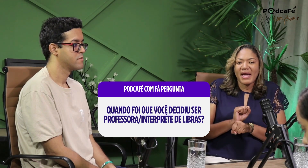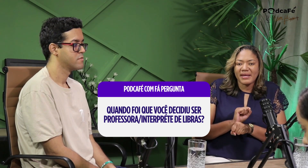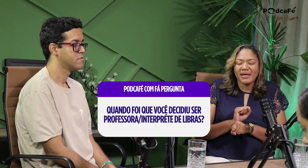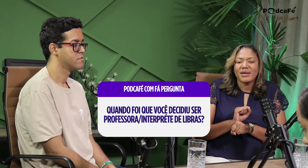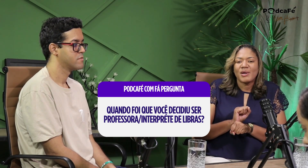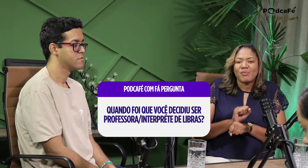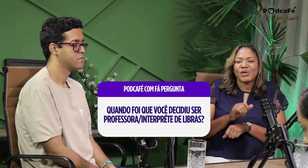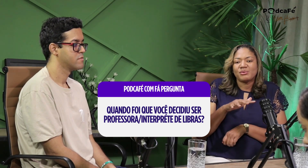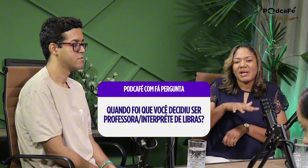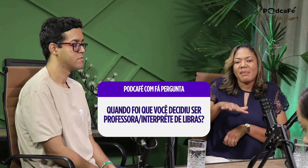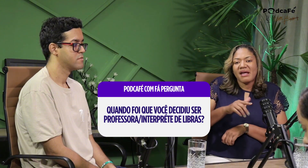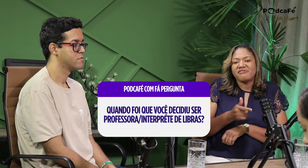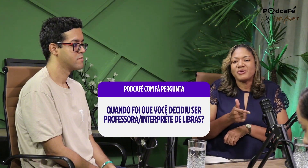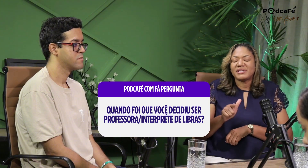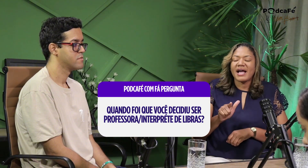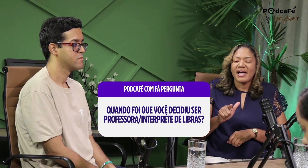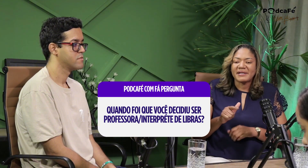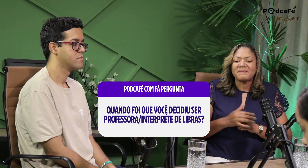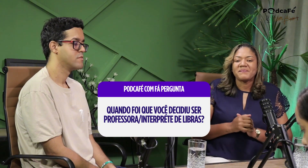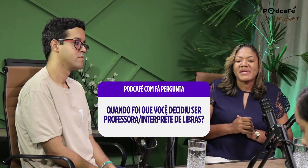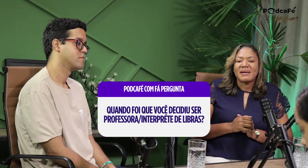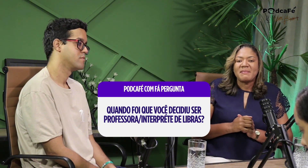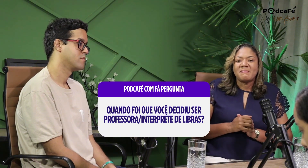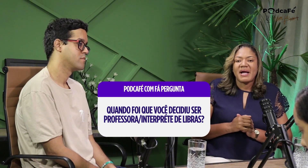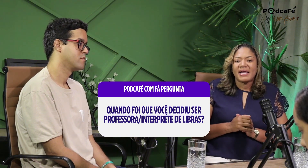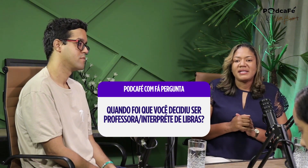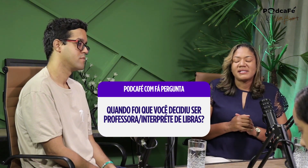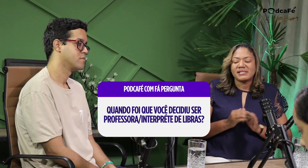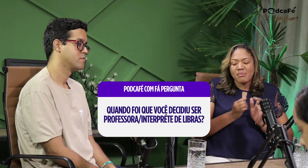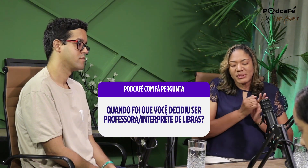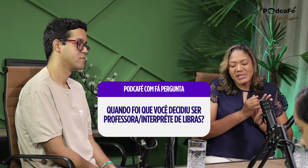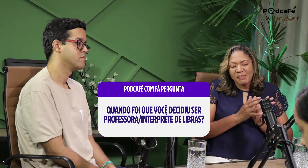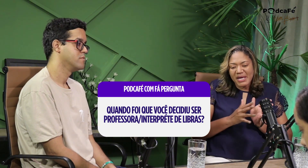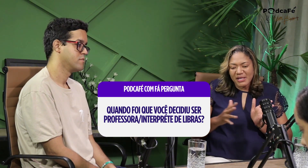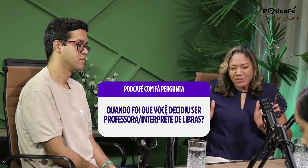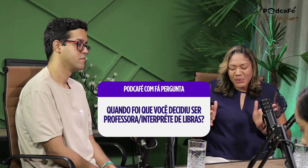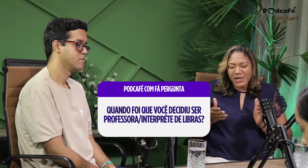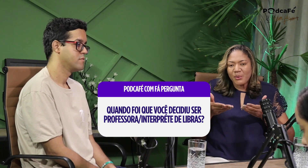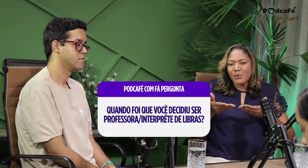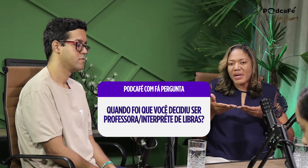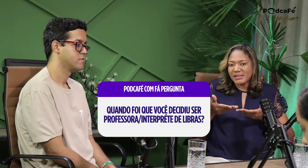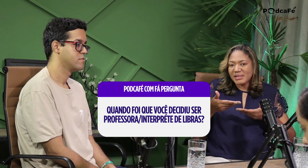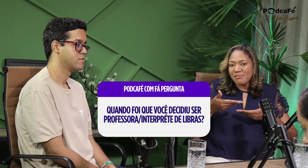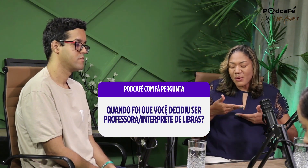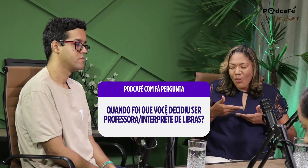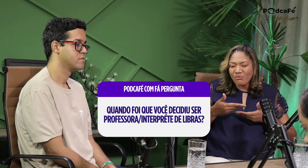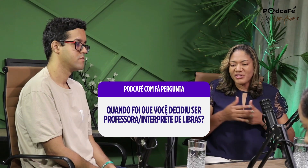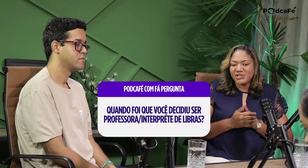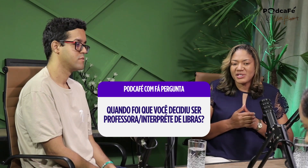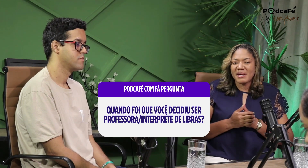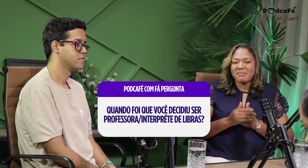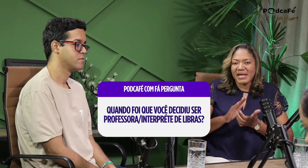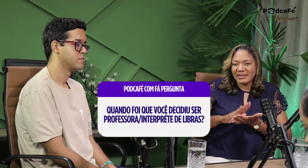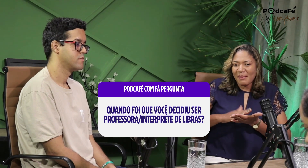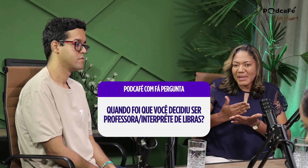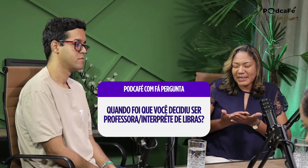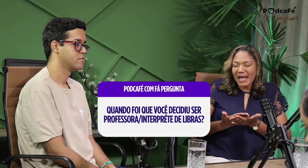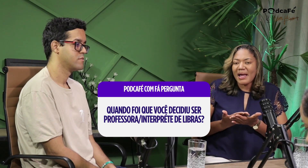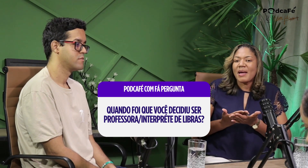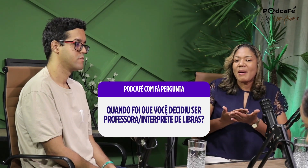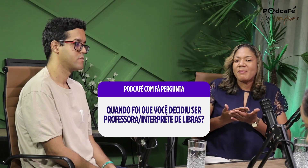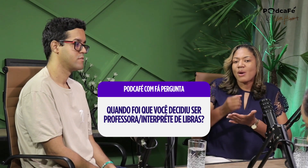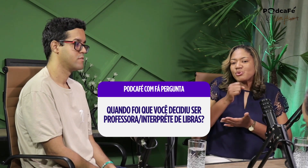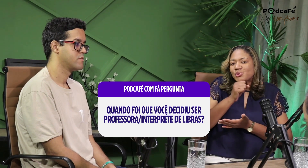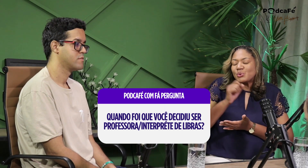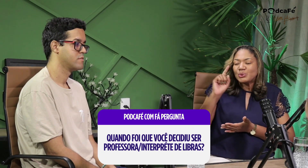eu parei porque eu trabalhava em outra área. Mas depois desse período eu recebi um convite, né, para